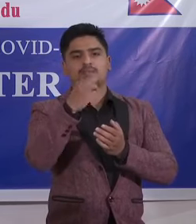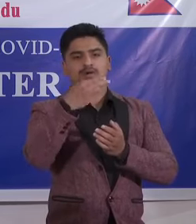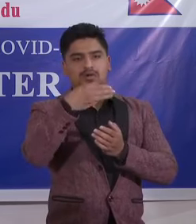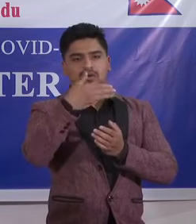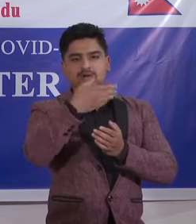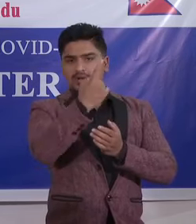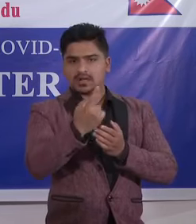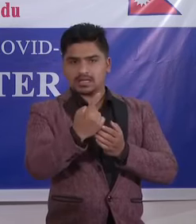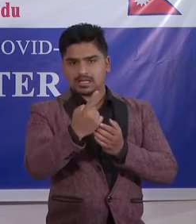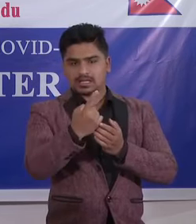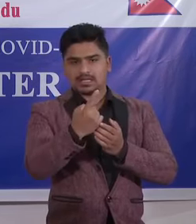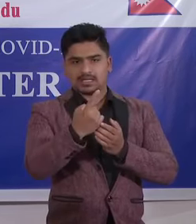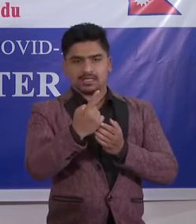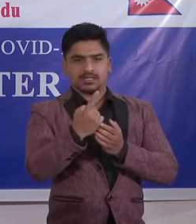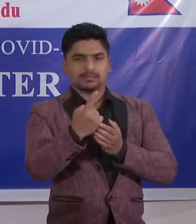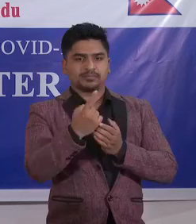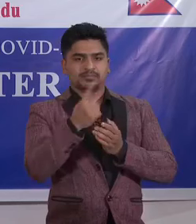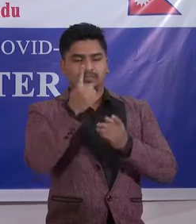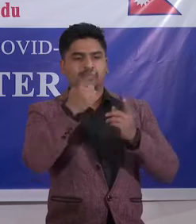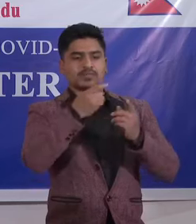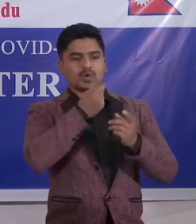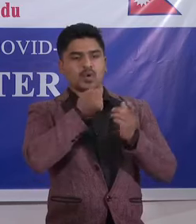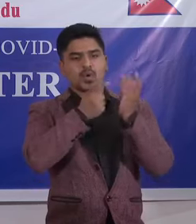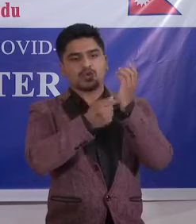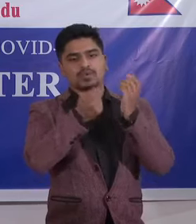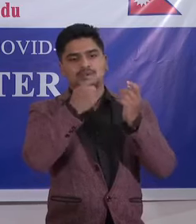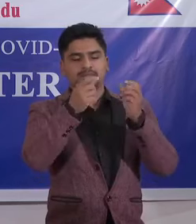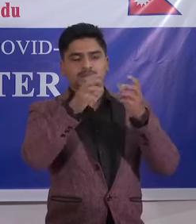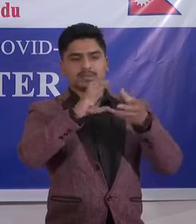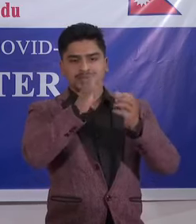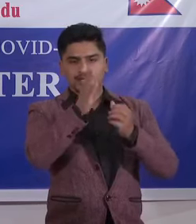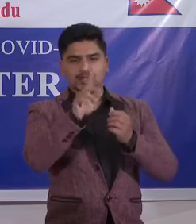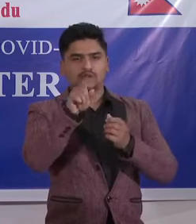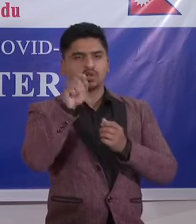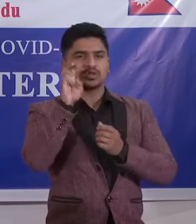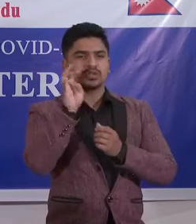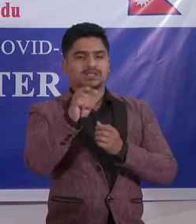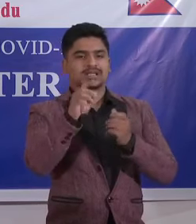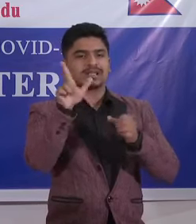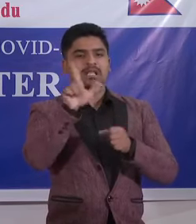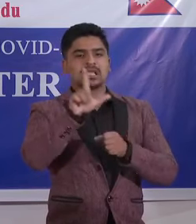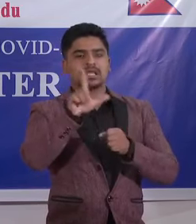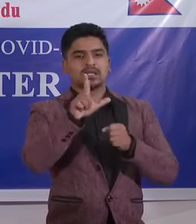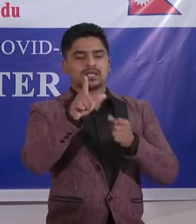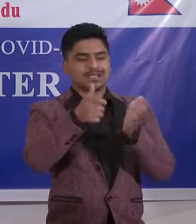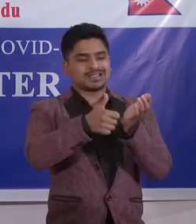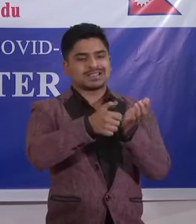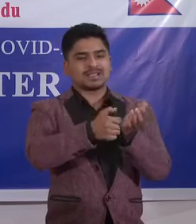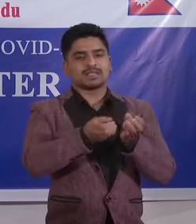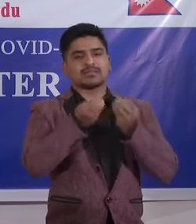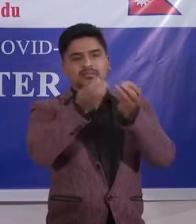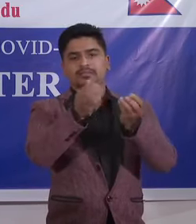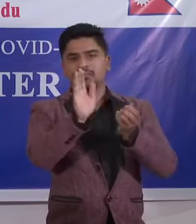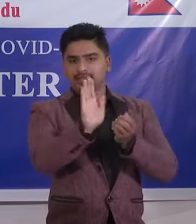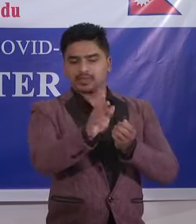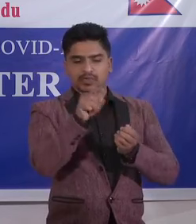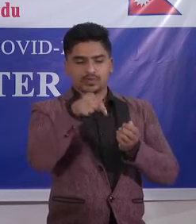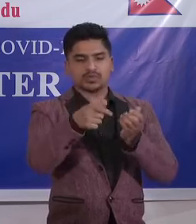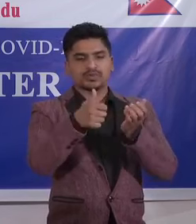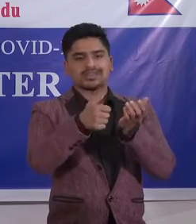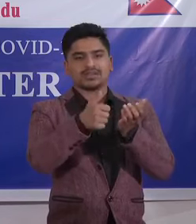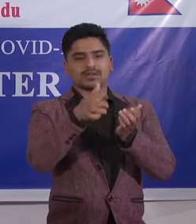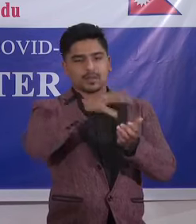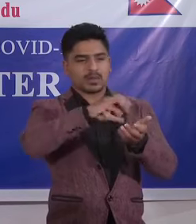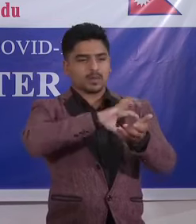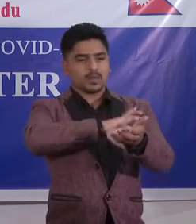फर्माश्यूटिकल्स प्राइबेट लिमिटेट ले 10,000 लीटर सैन गरे को छा, यो सानिटाइजर हरेक